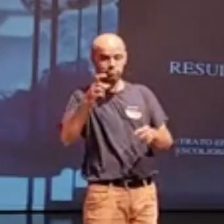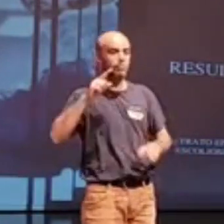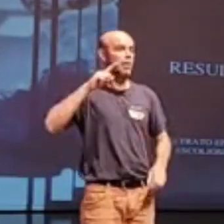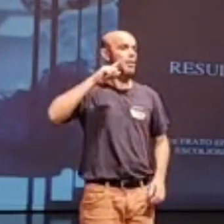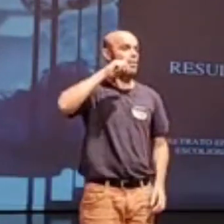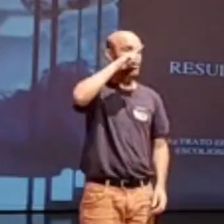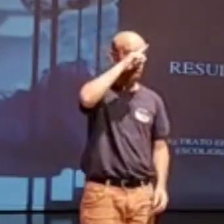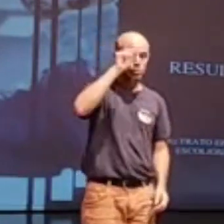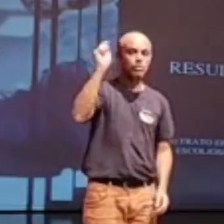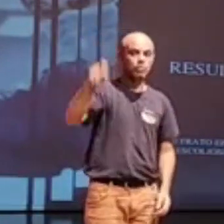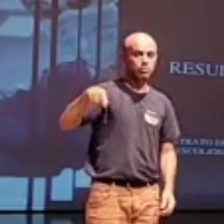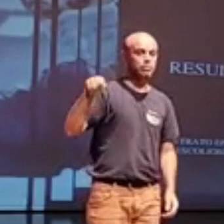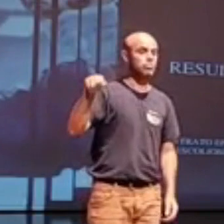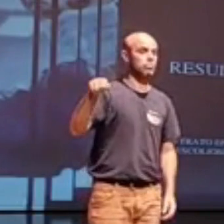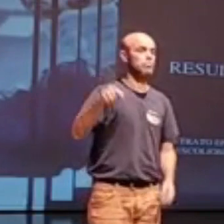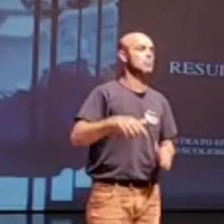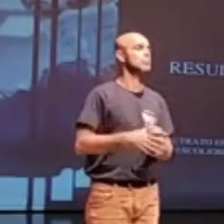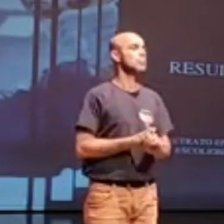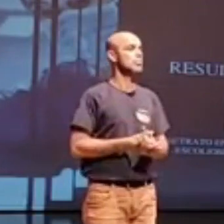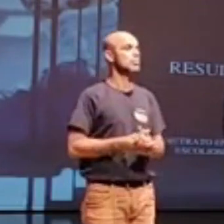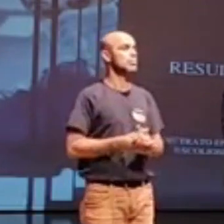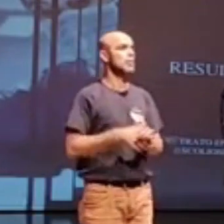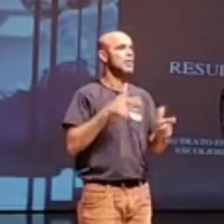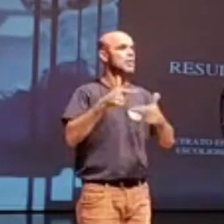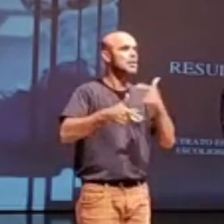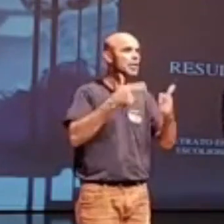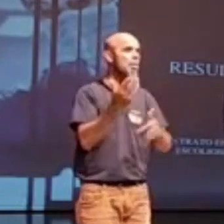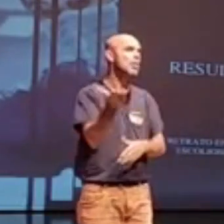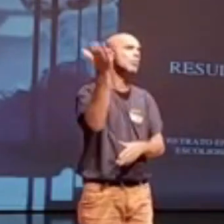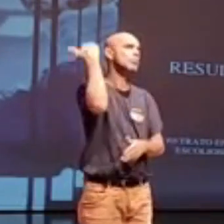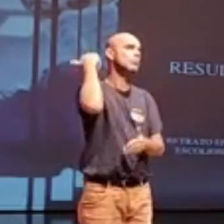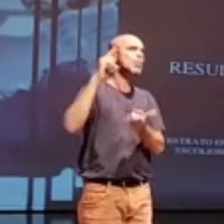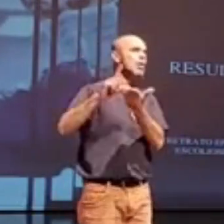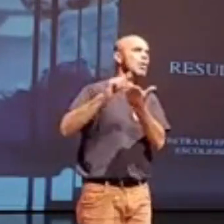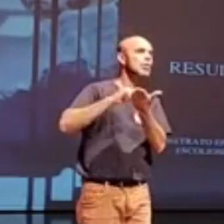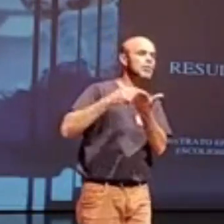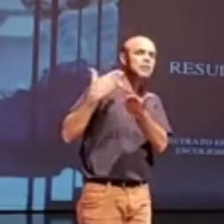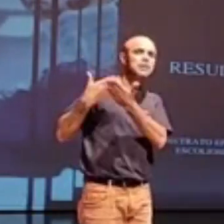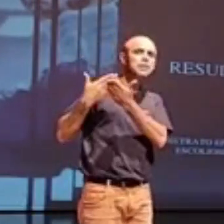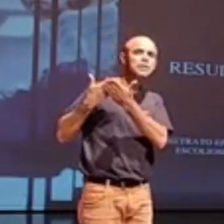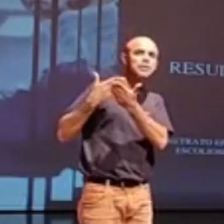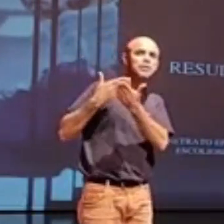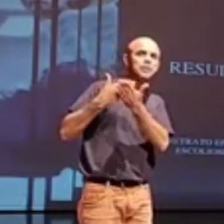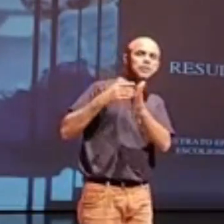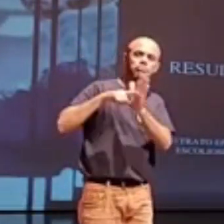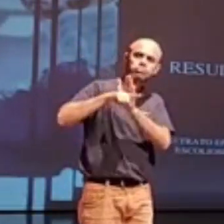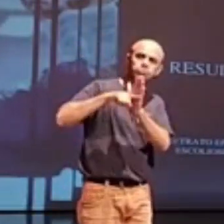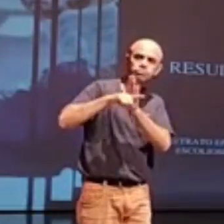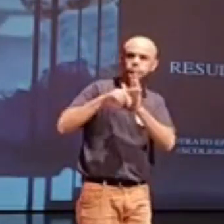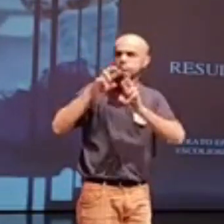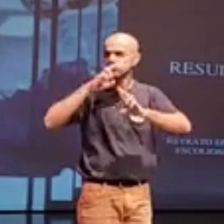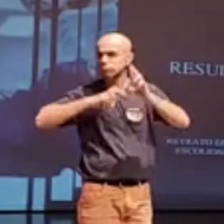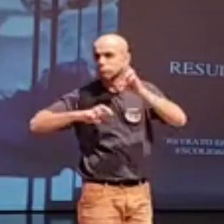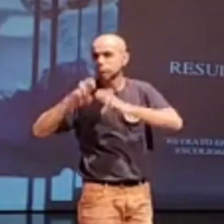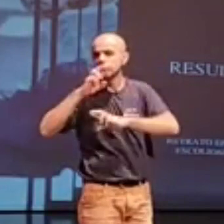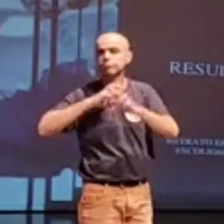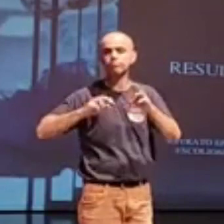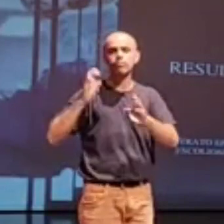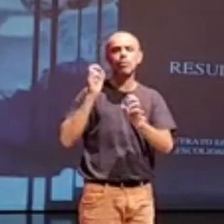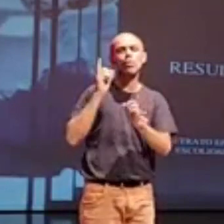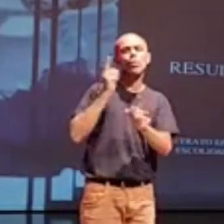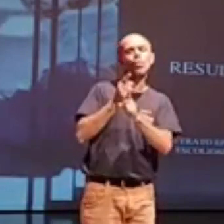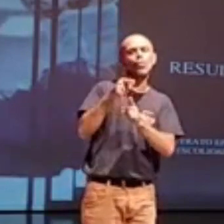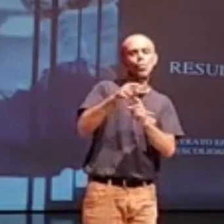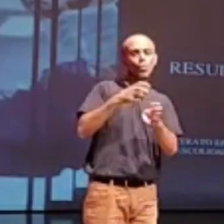já é estabelecido? Né? Nesses trabalhos antigos que se observavam, sabiam que o que se mostrava que essas deformidades